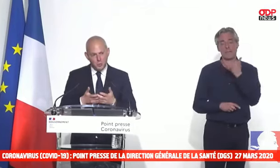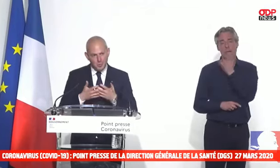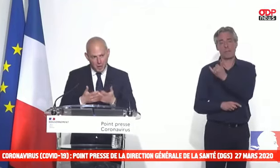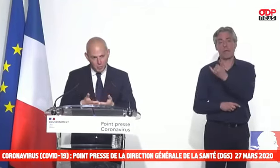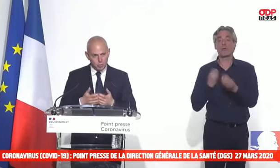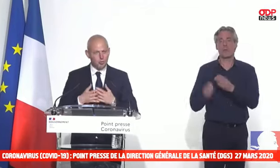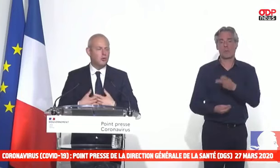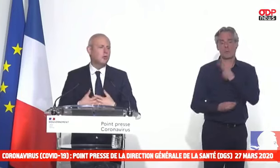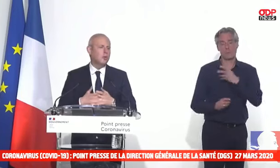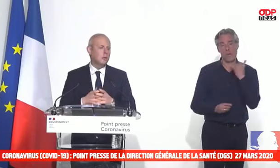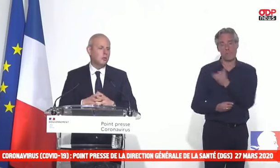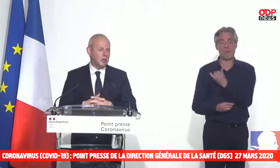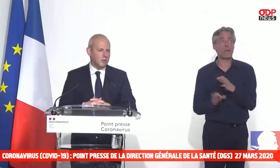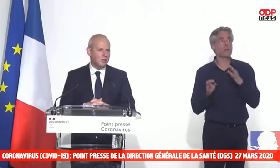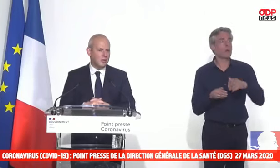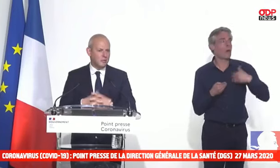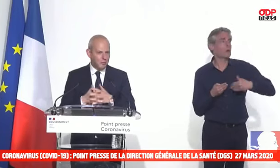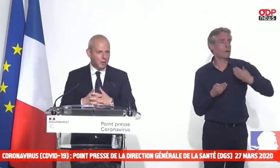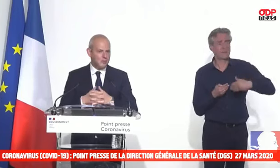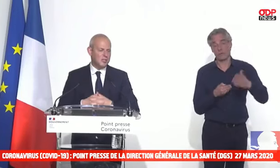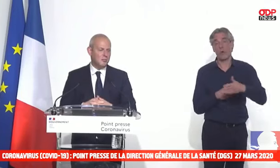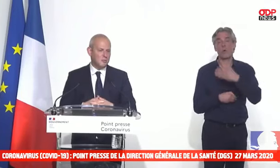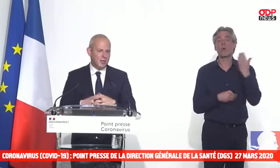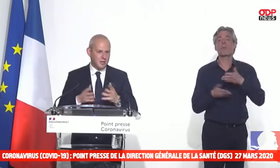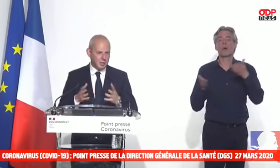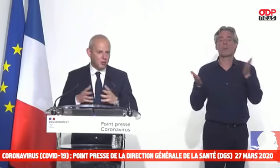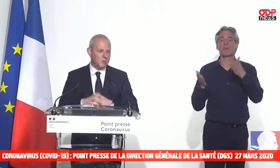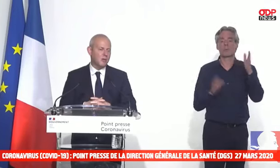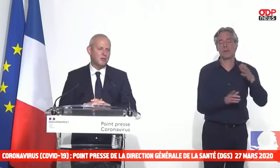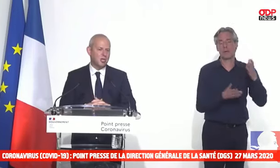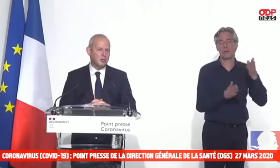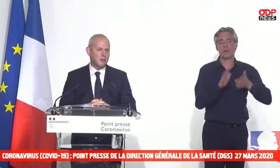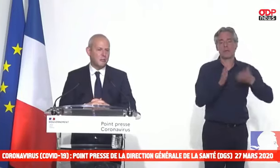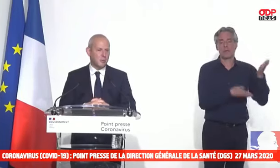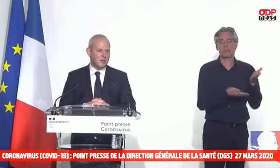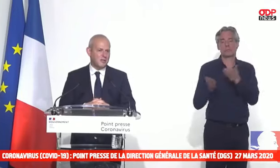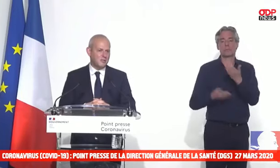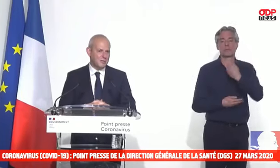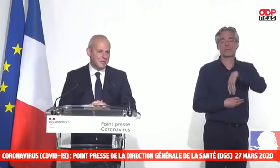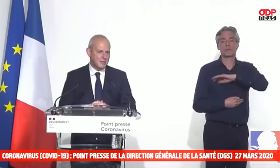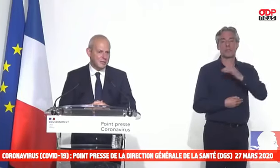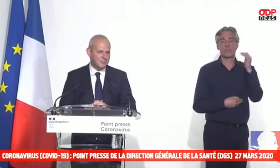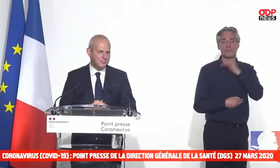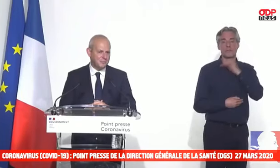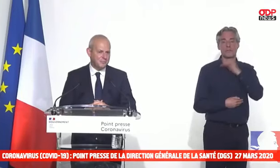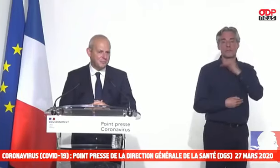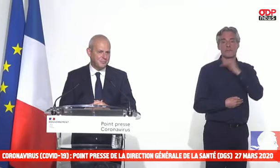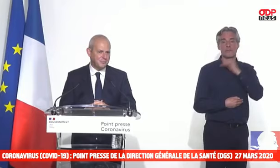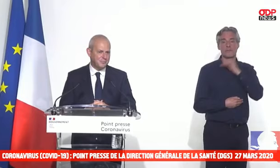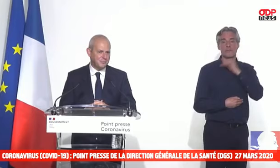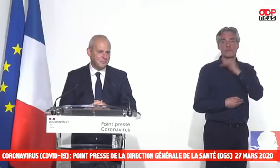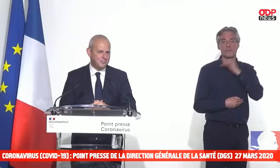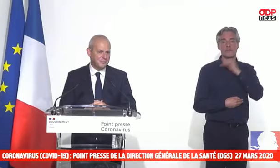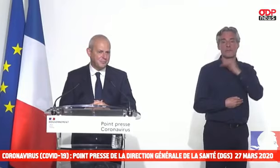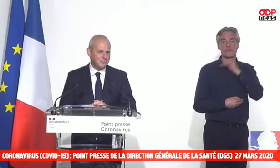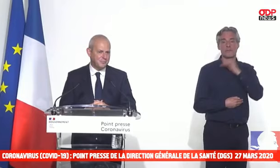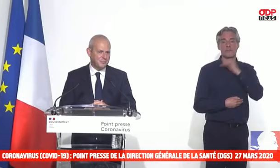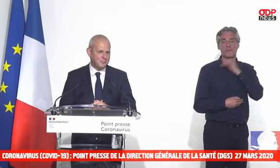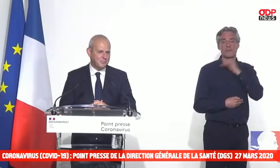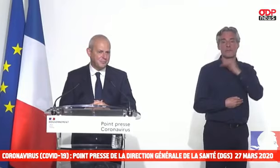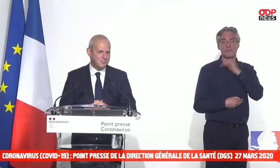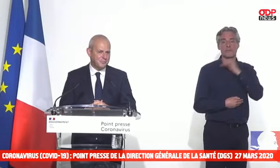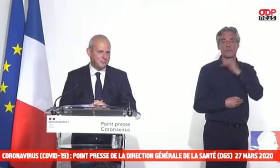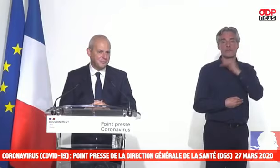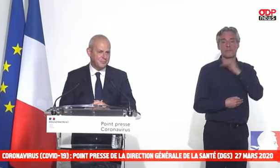ne pas perdre de temps pour arriver vers le système hospitalier et pour être pris en charge par les services spécialisés. Une question de l'APM,